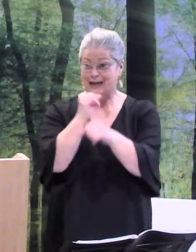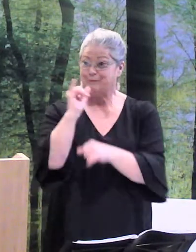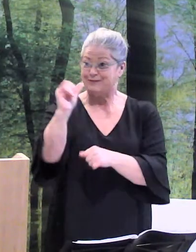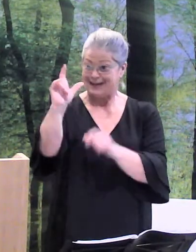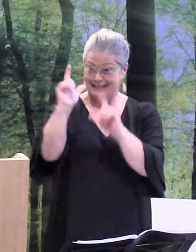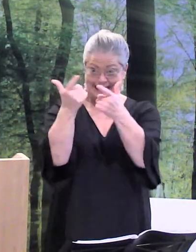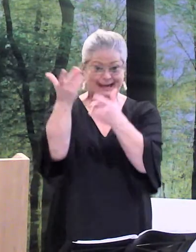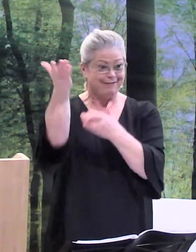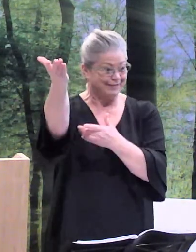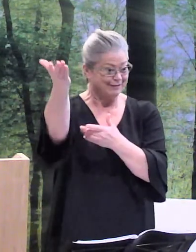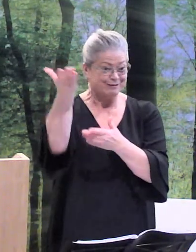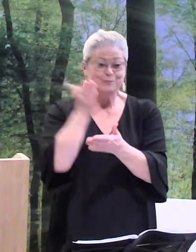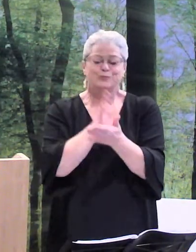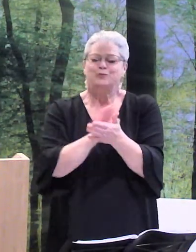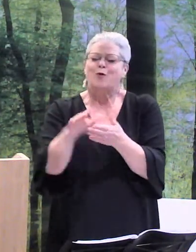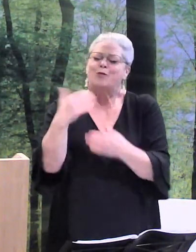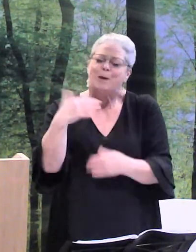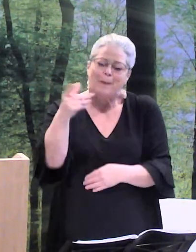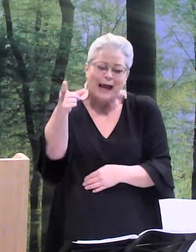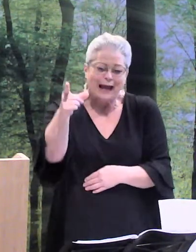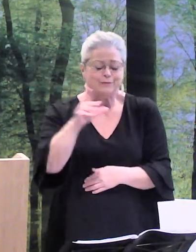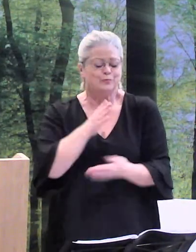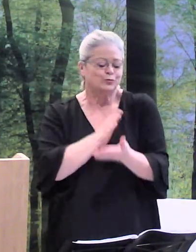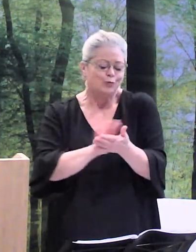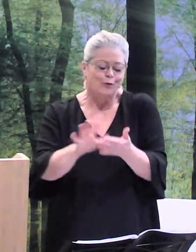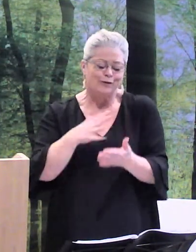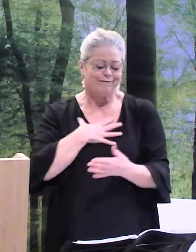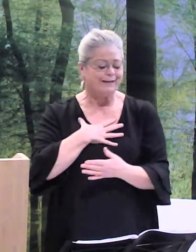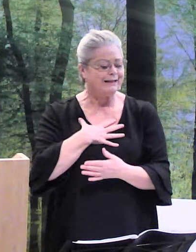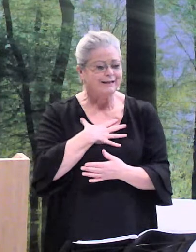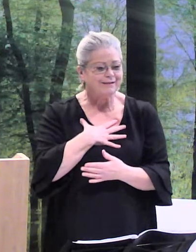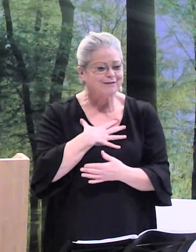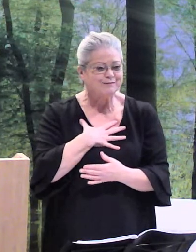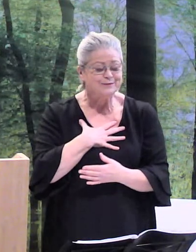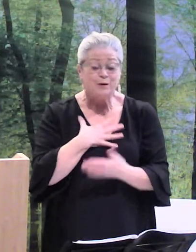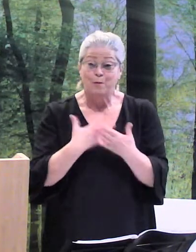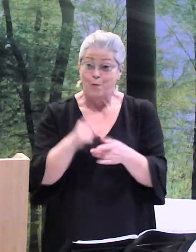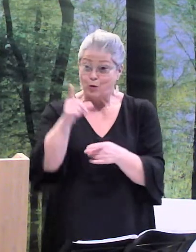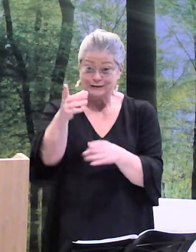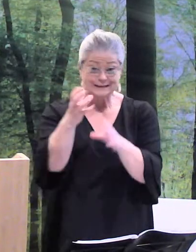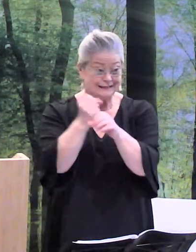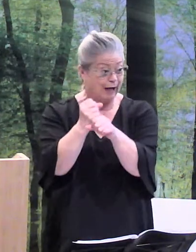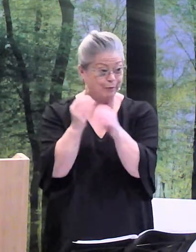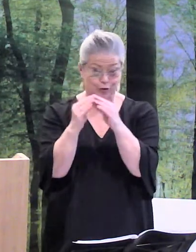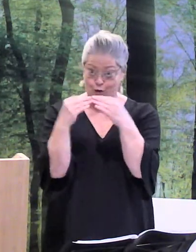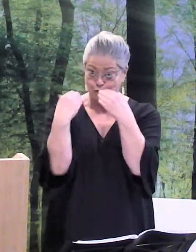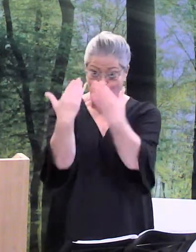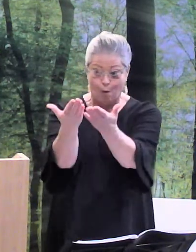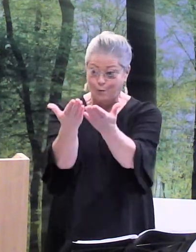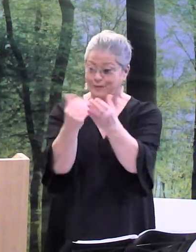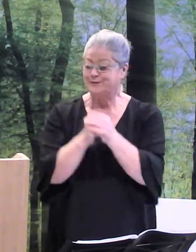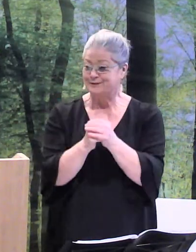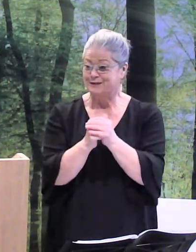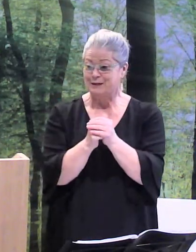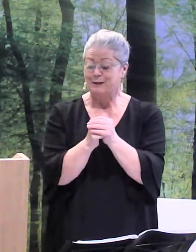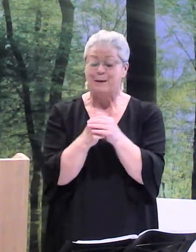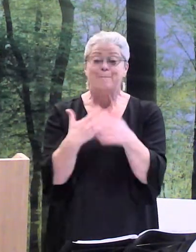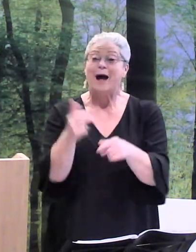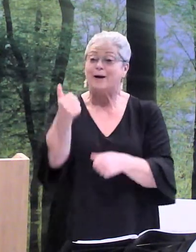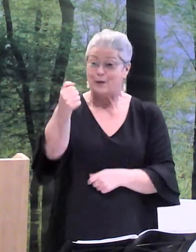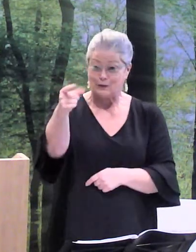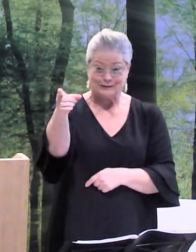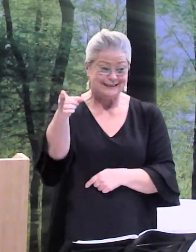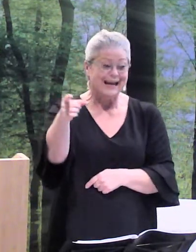verder leven, zonder pijn, zonder verdriet. Mogen zij samen thuiskomen en mag